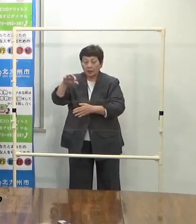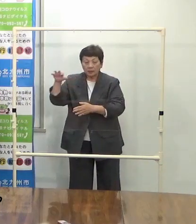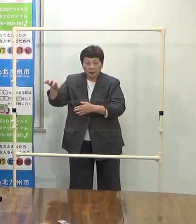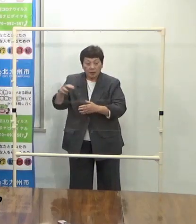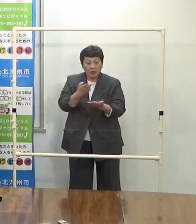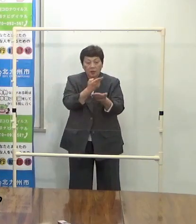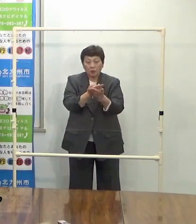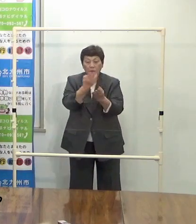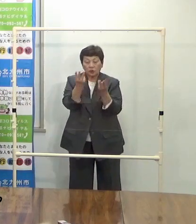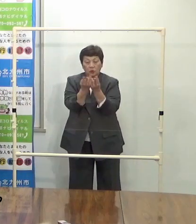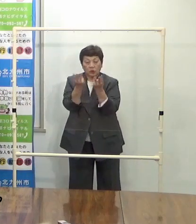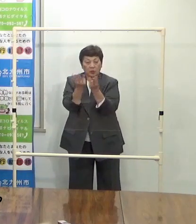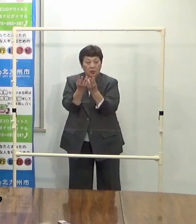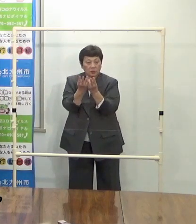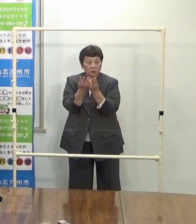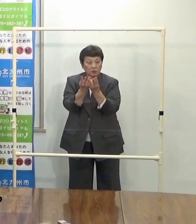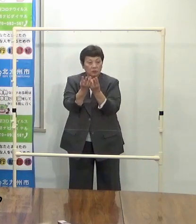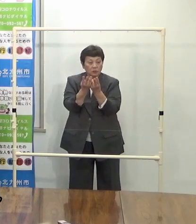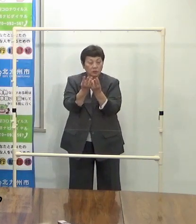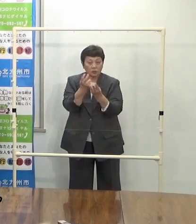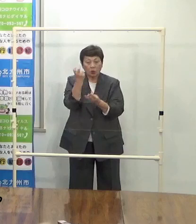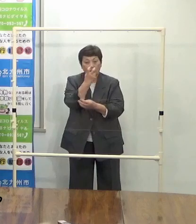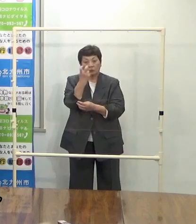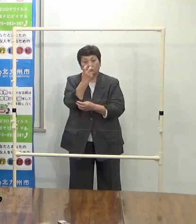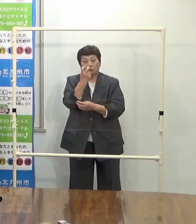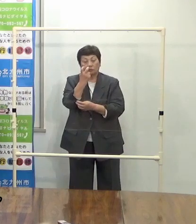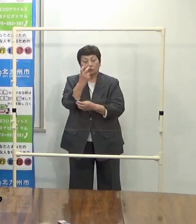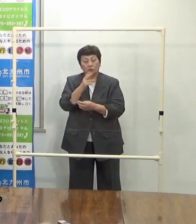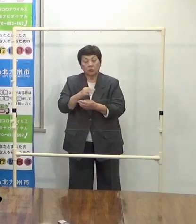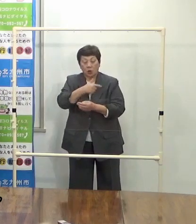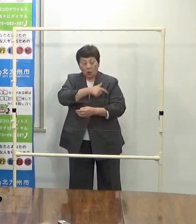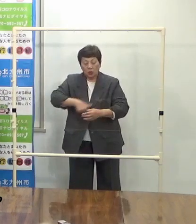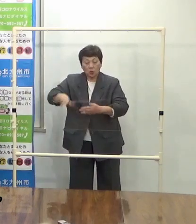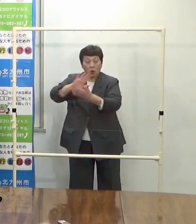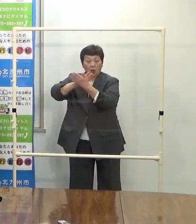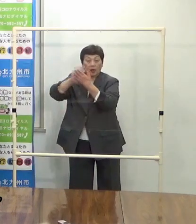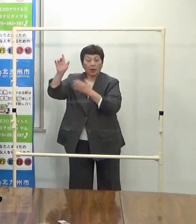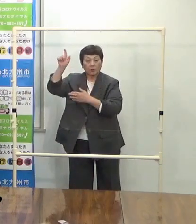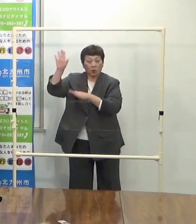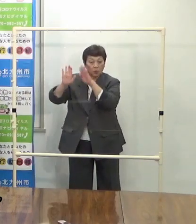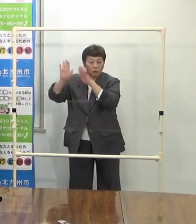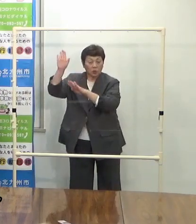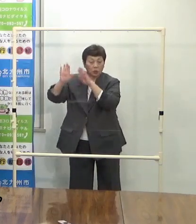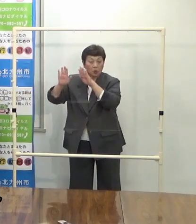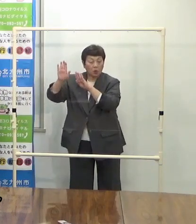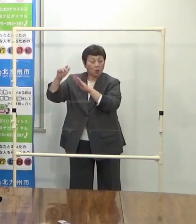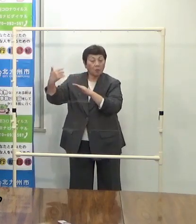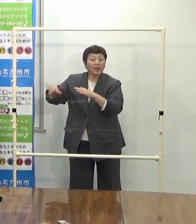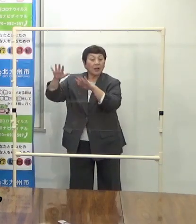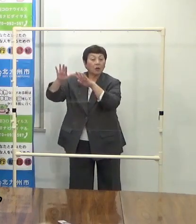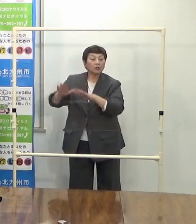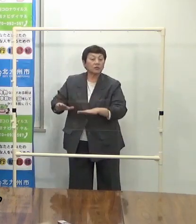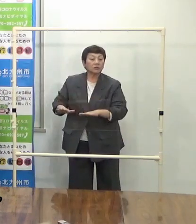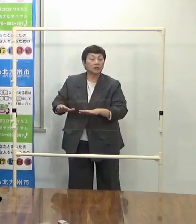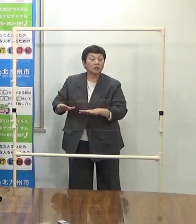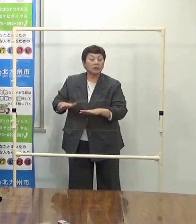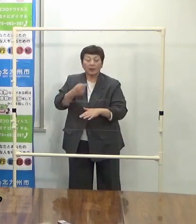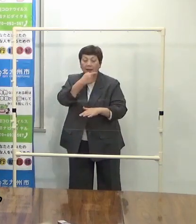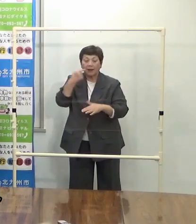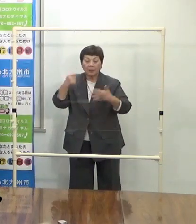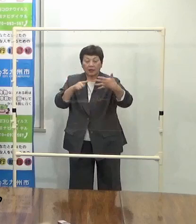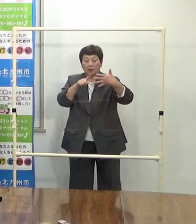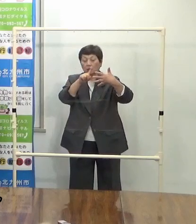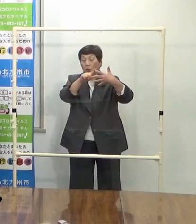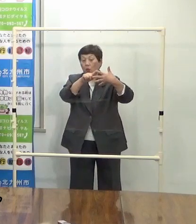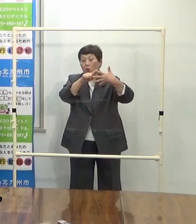保の状況を見るということになっておりますので、福岡県の状況もまだ落ち着いていません。まだ赤いこのレッ